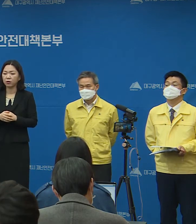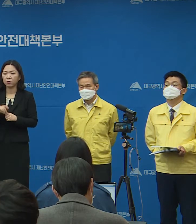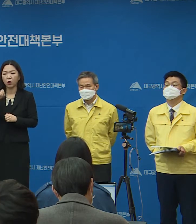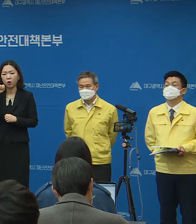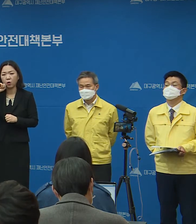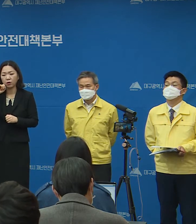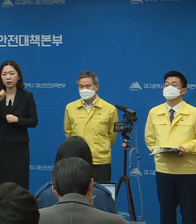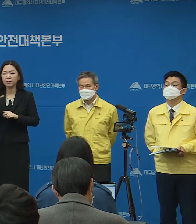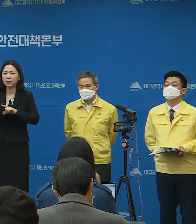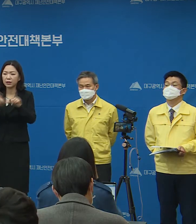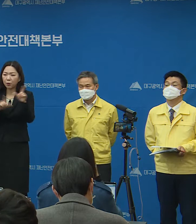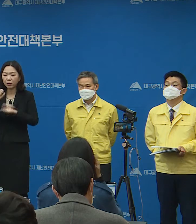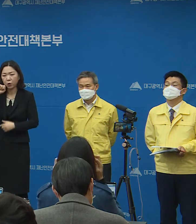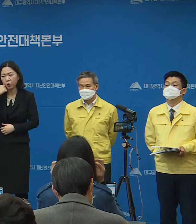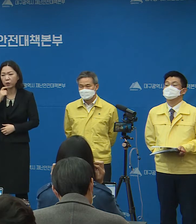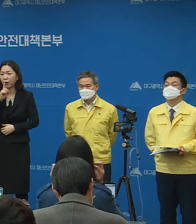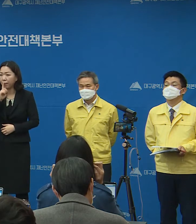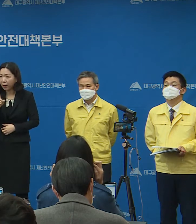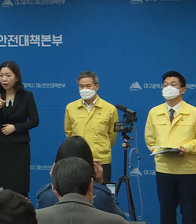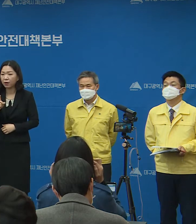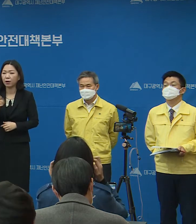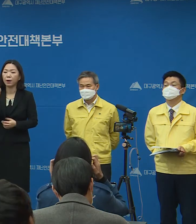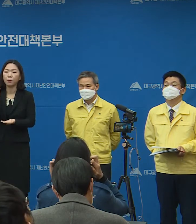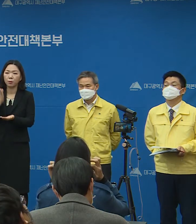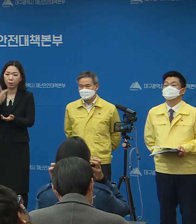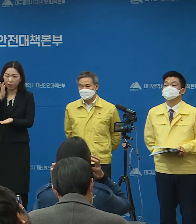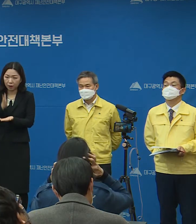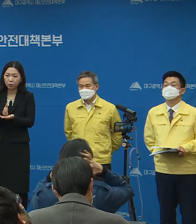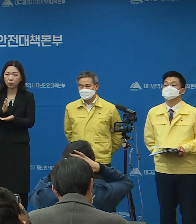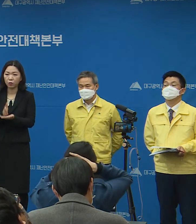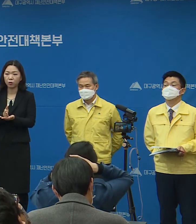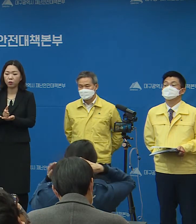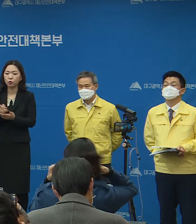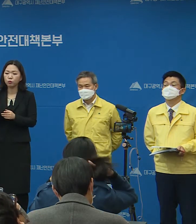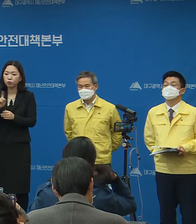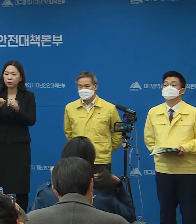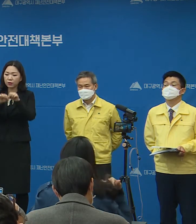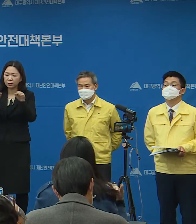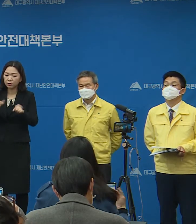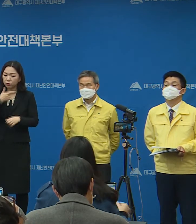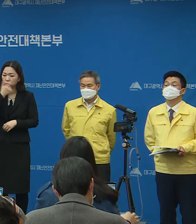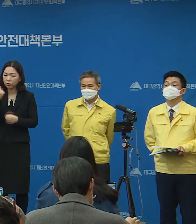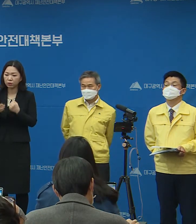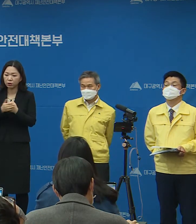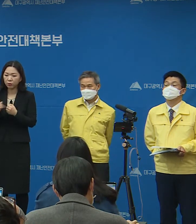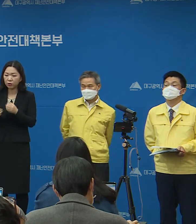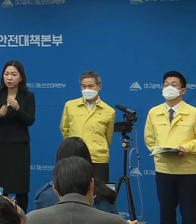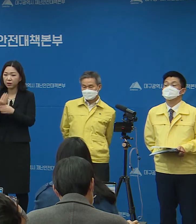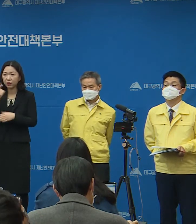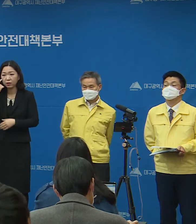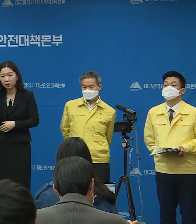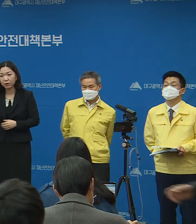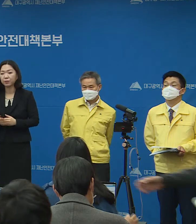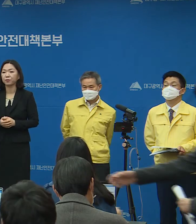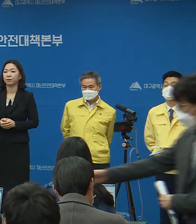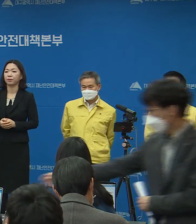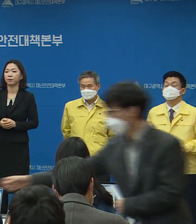어떤 시스템이 어떻게 부족해서 이런 결과가 되는지 소상히 설명해 주시면 감사하겠습니다. 네,